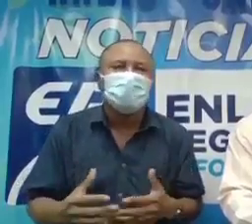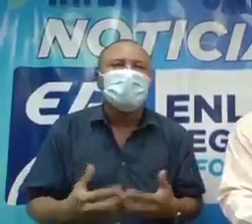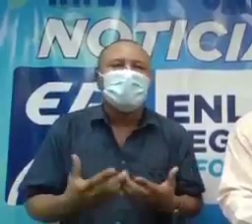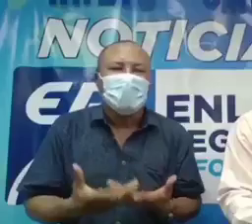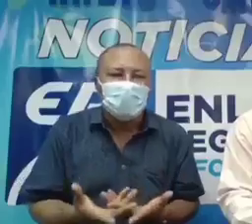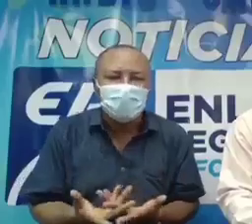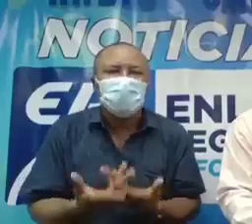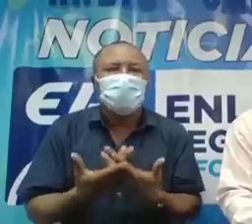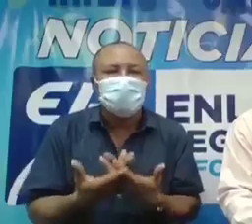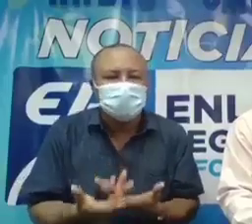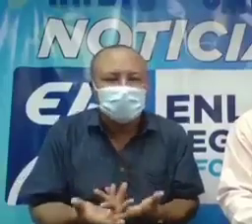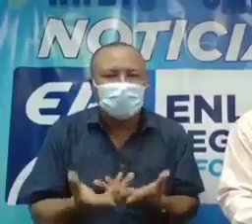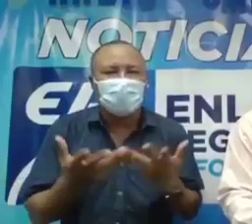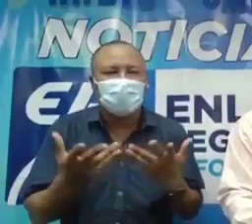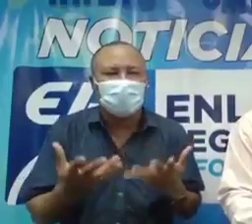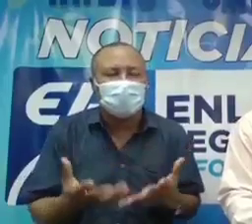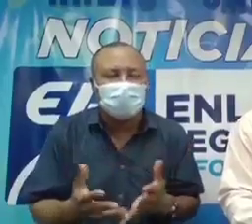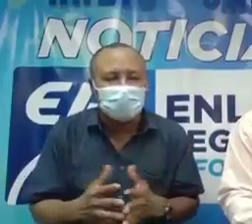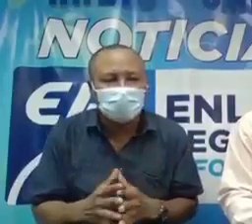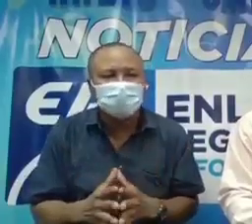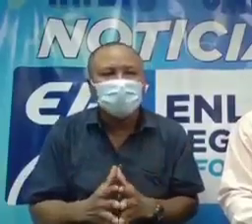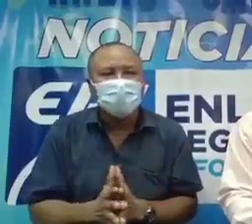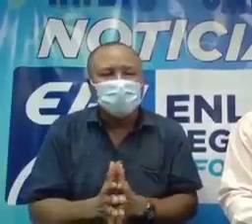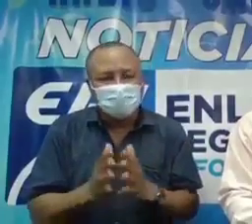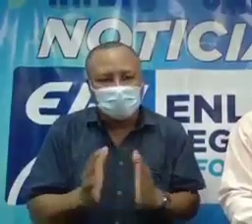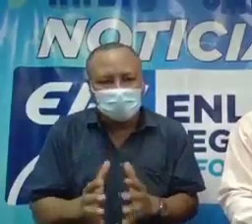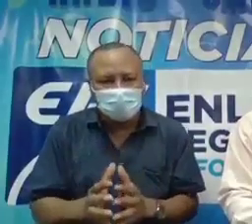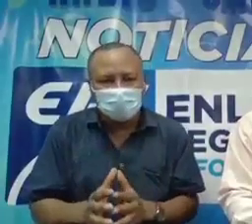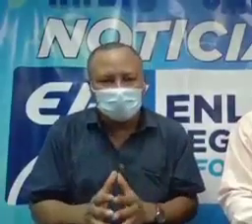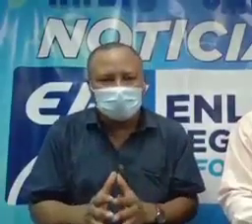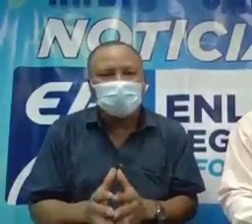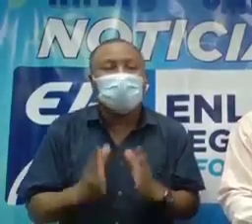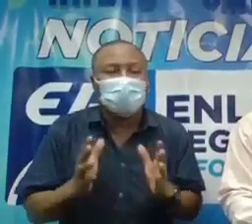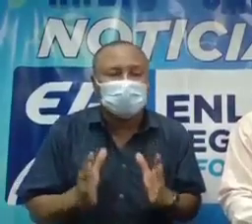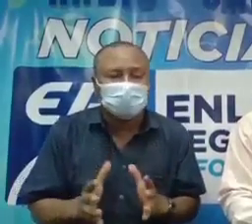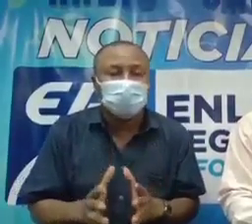Es decir, hay ya en el país